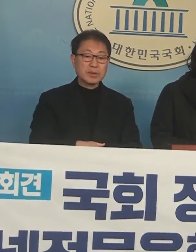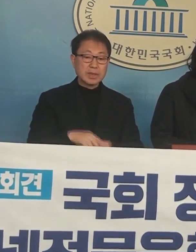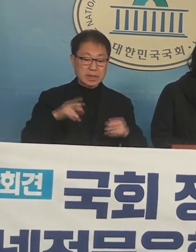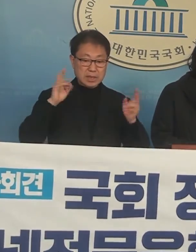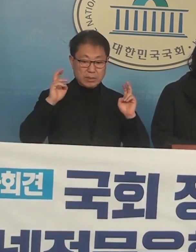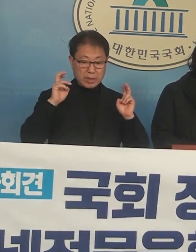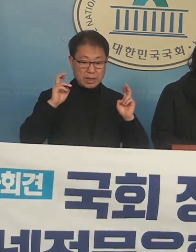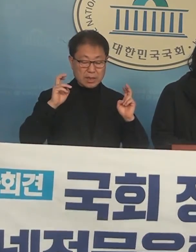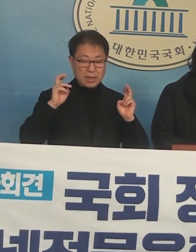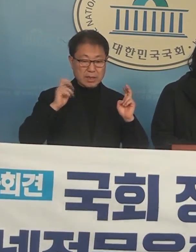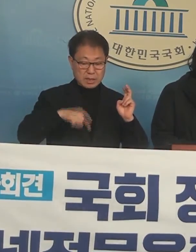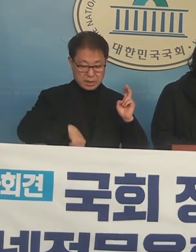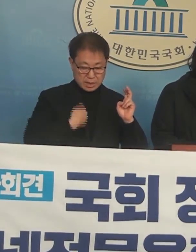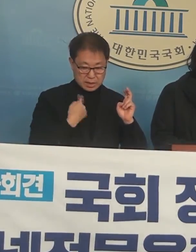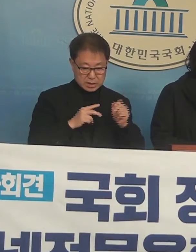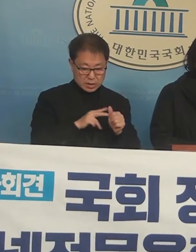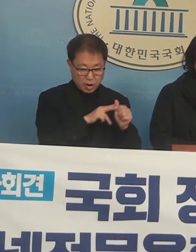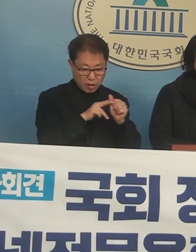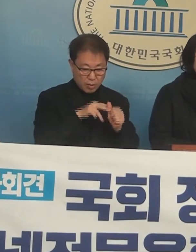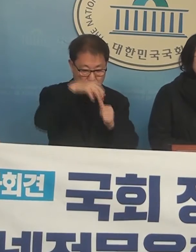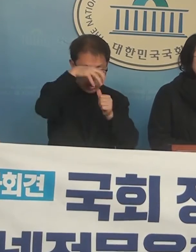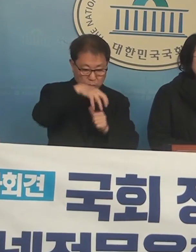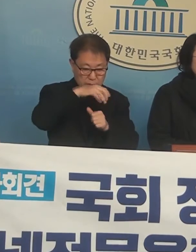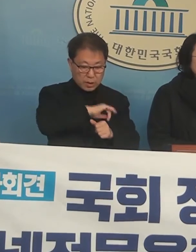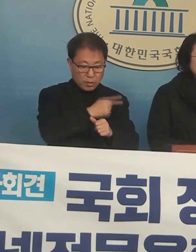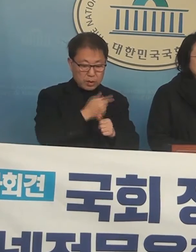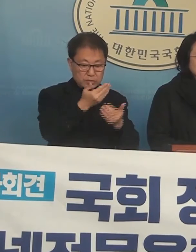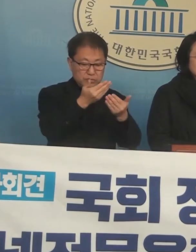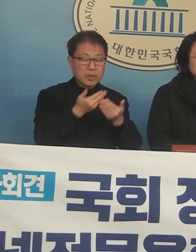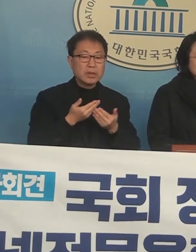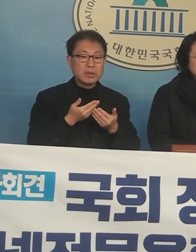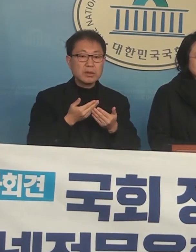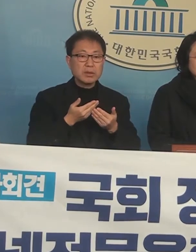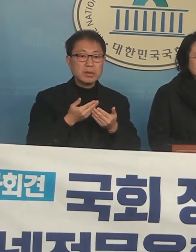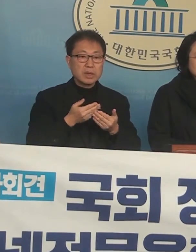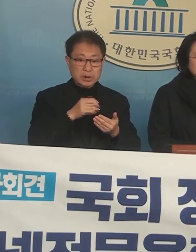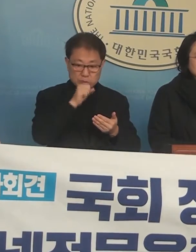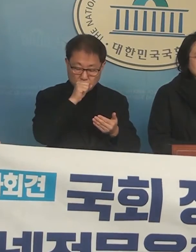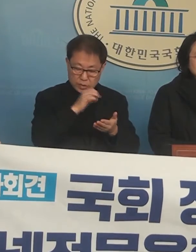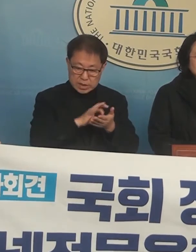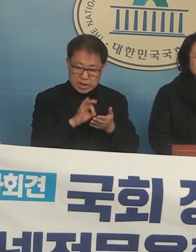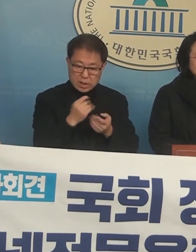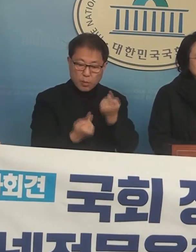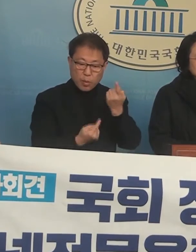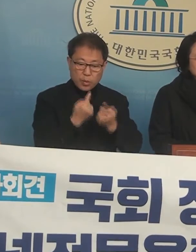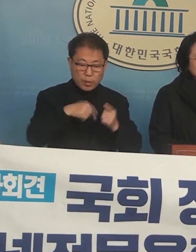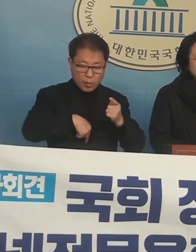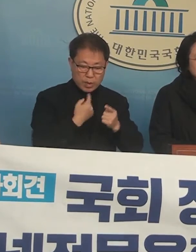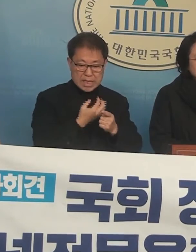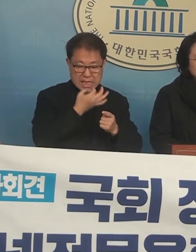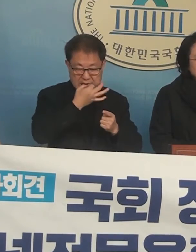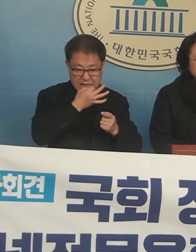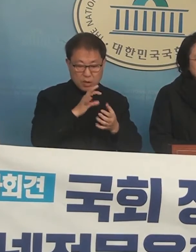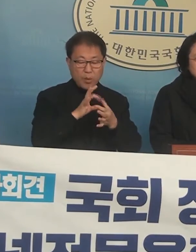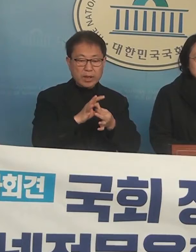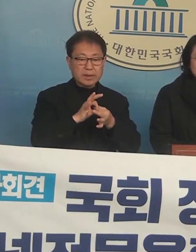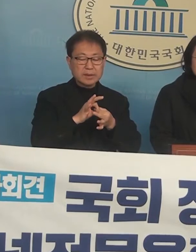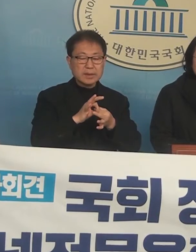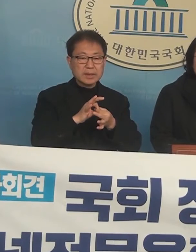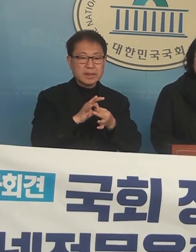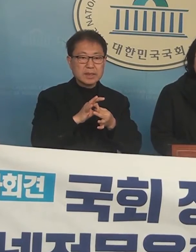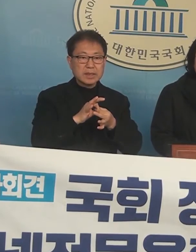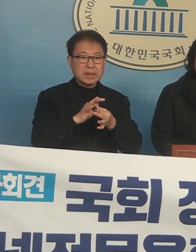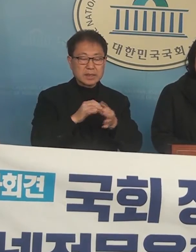기업이 스스로 어떠한 정보 통제권을 주게 된다면은 그걸 가지고 좋은 일에 쓰기보다는 본인들의 이해관계